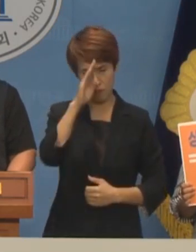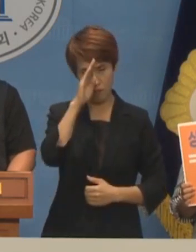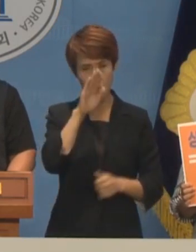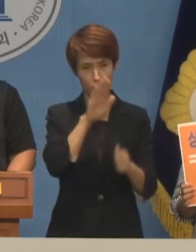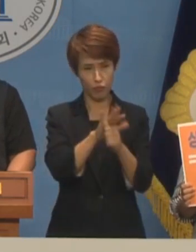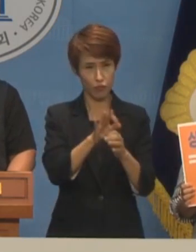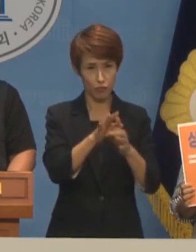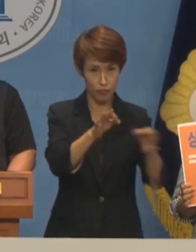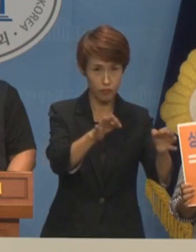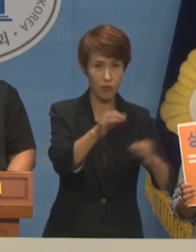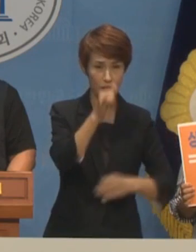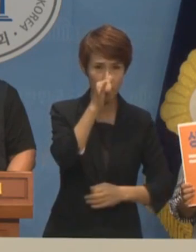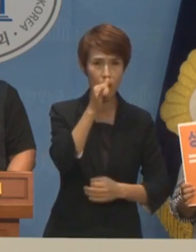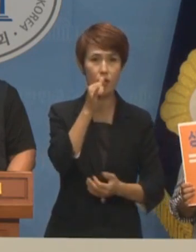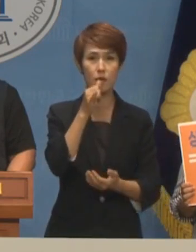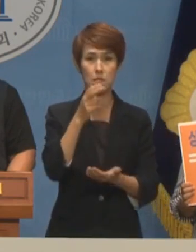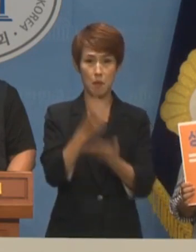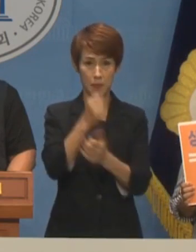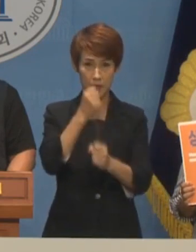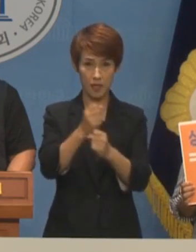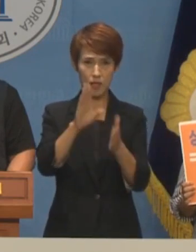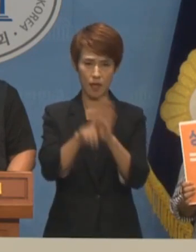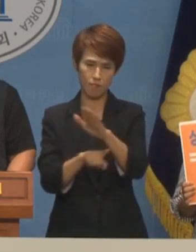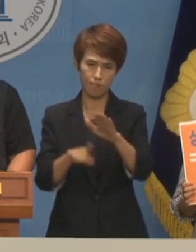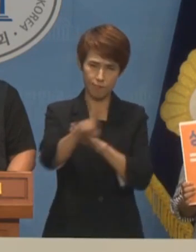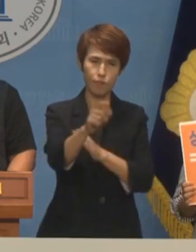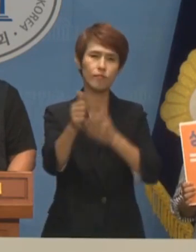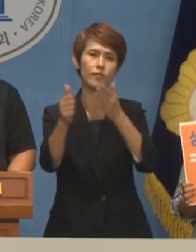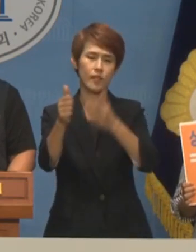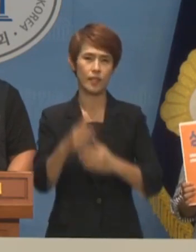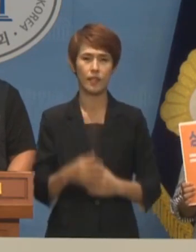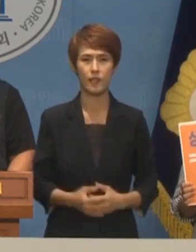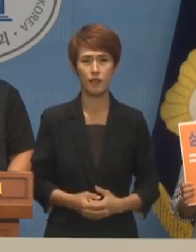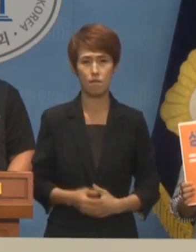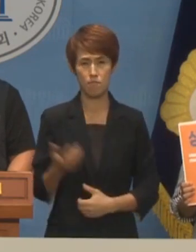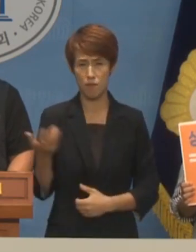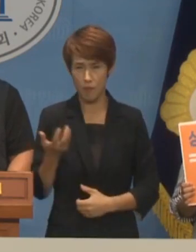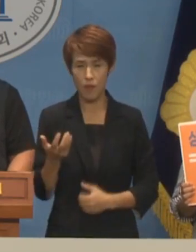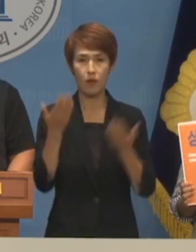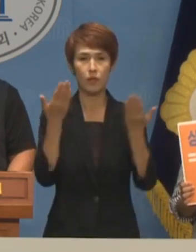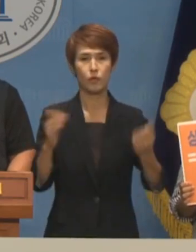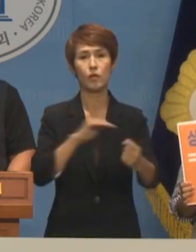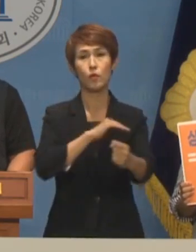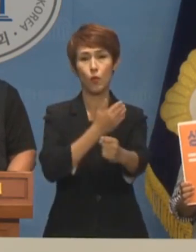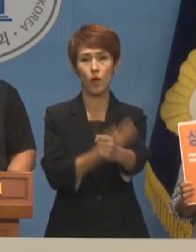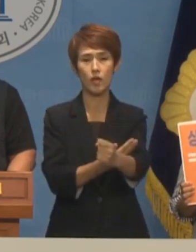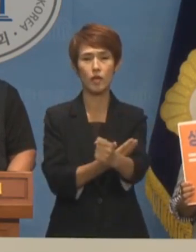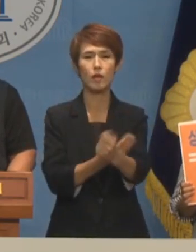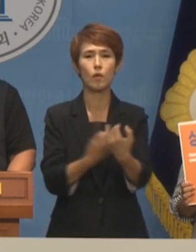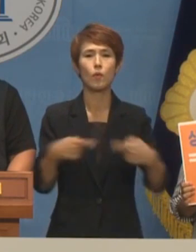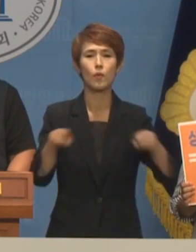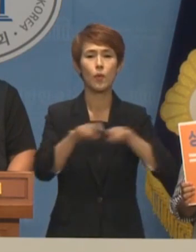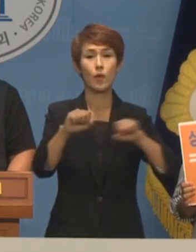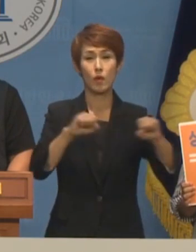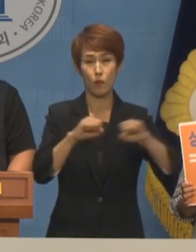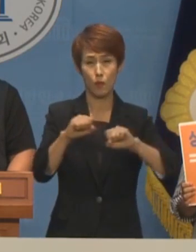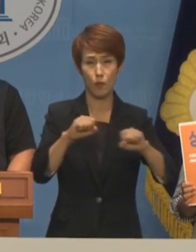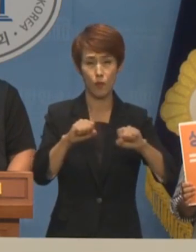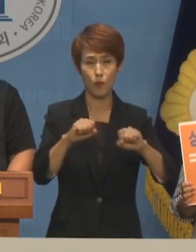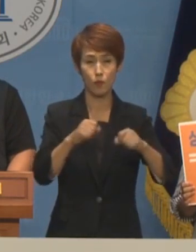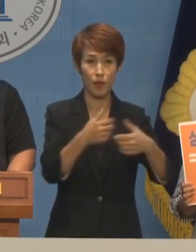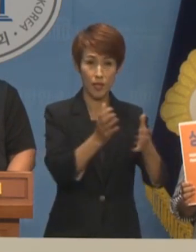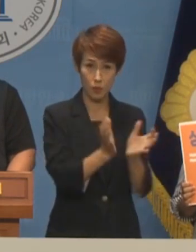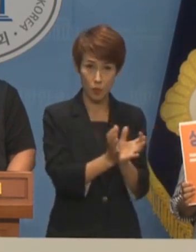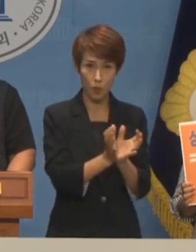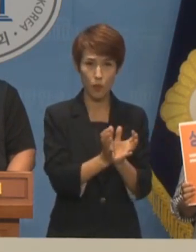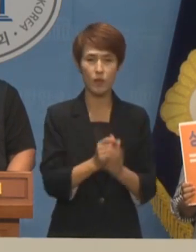유급병가 법제하는 데 앞장서 주시길 부탁드리겠습니다. 아프면 쉴 권리 공동행동 가입단체들도